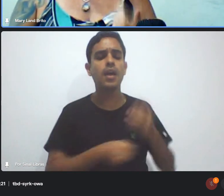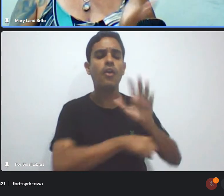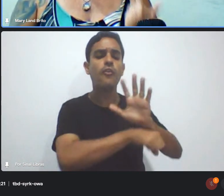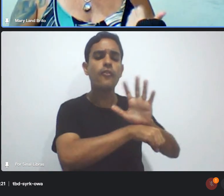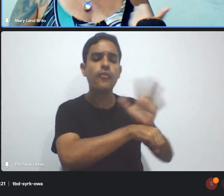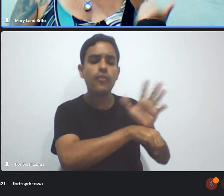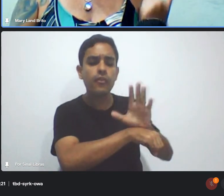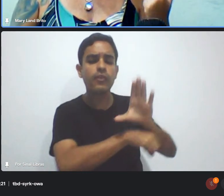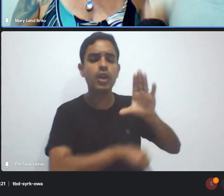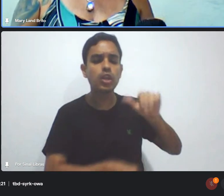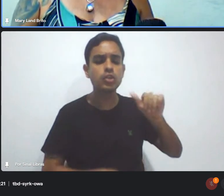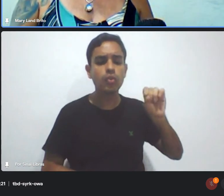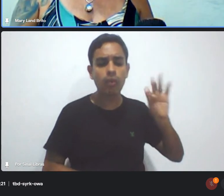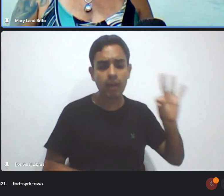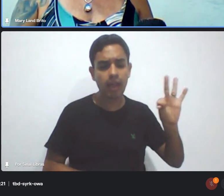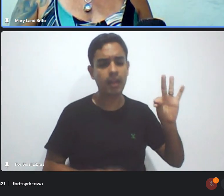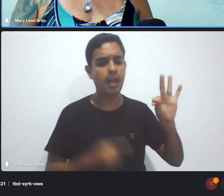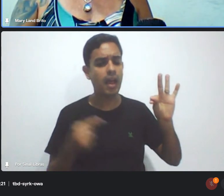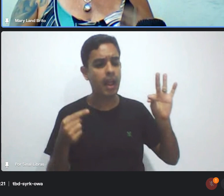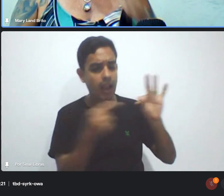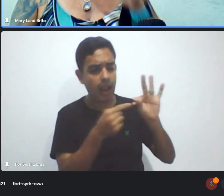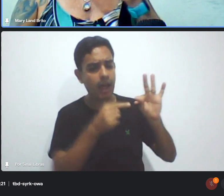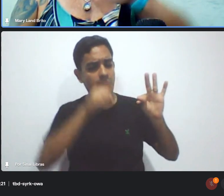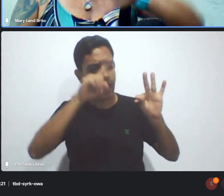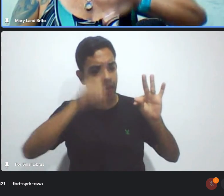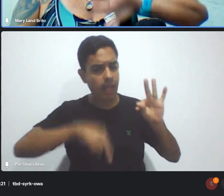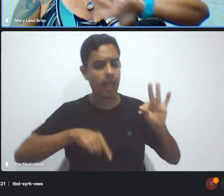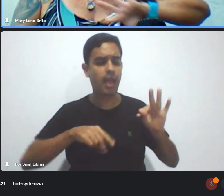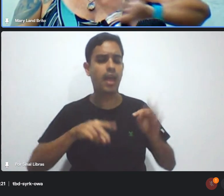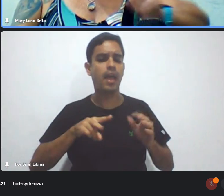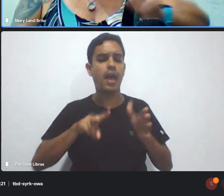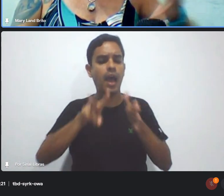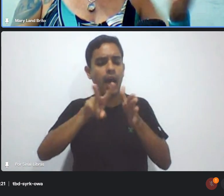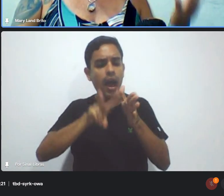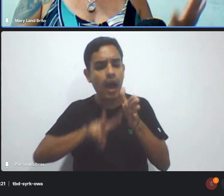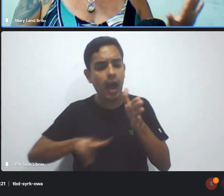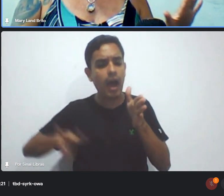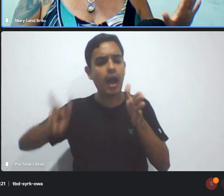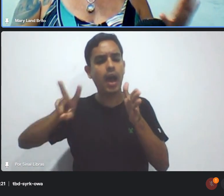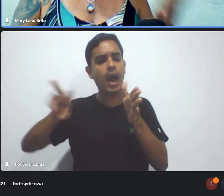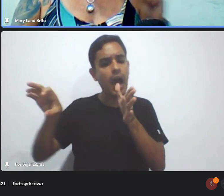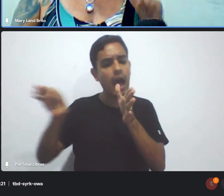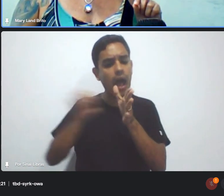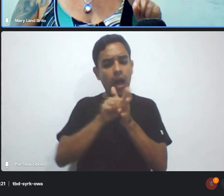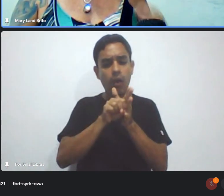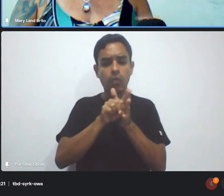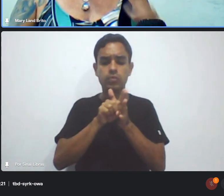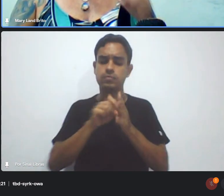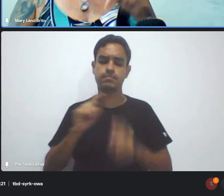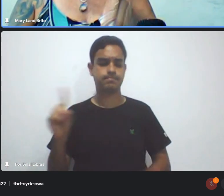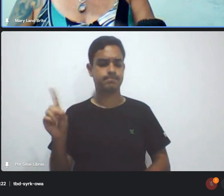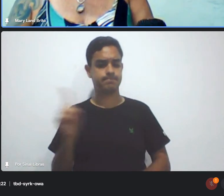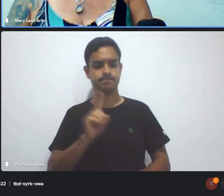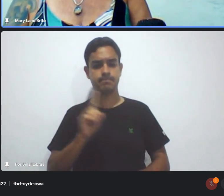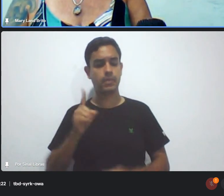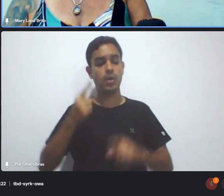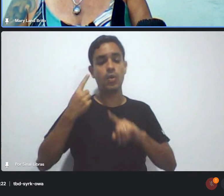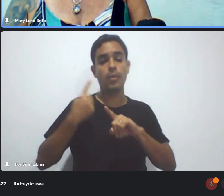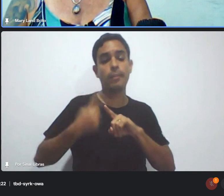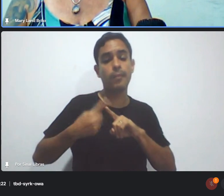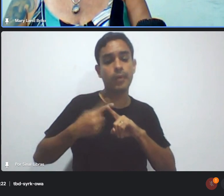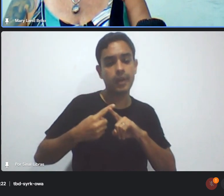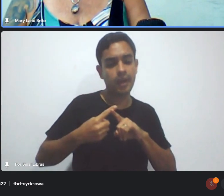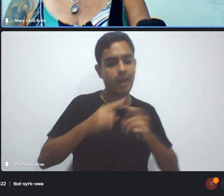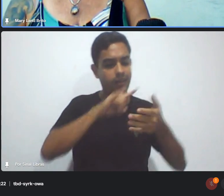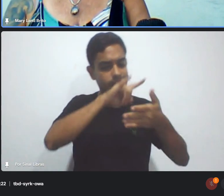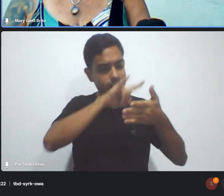é considerado obra audiovisual. Então, não está dentro daqueles 70% da Paulo Gustavo. Por quê? Porque a cartilha